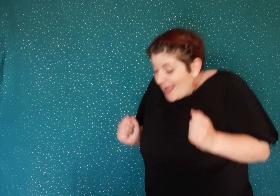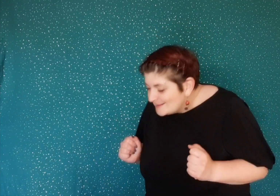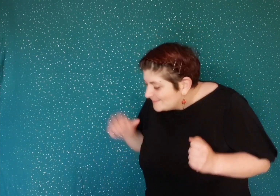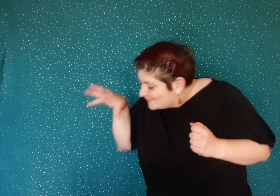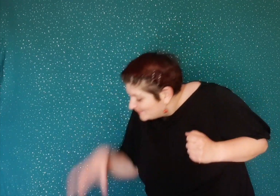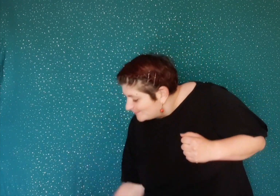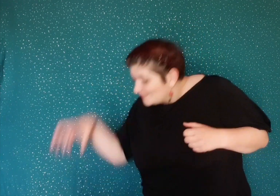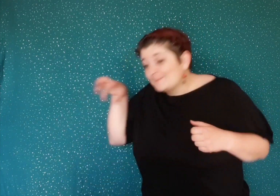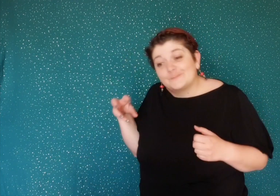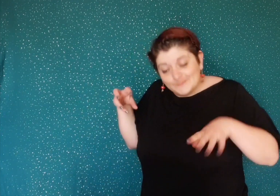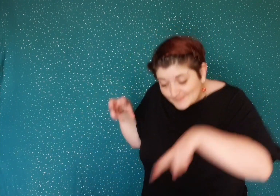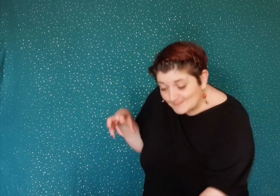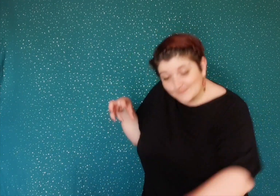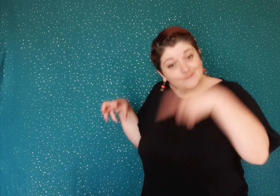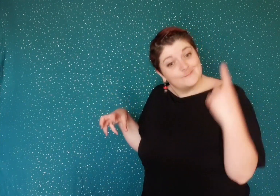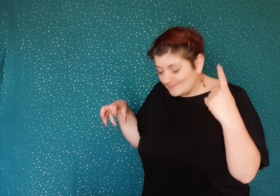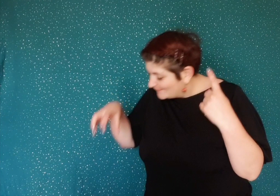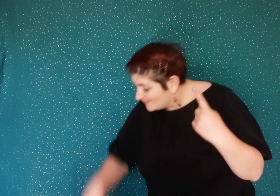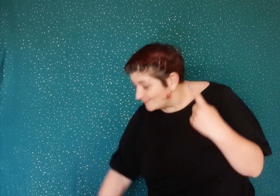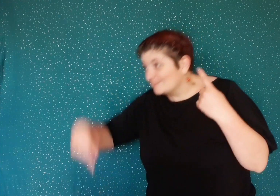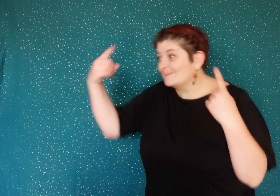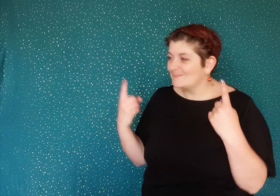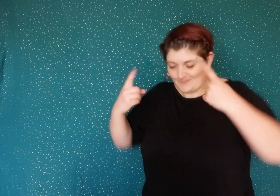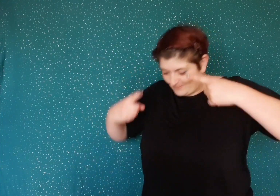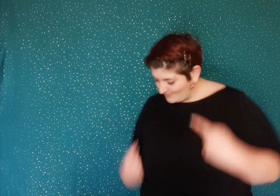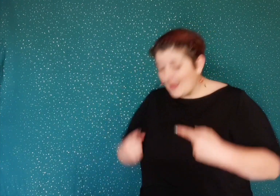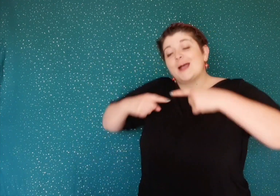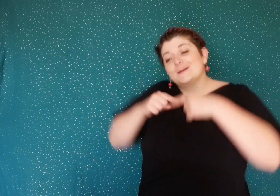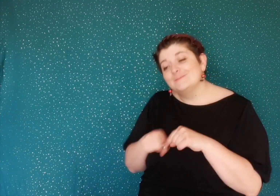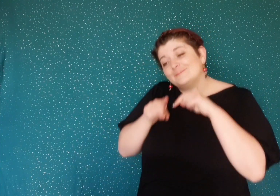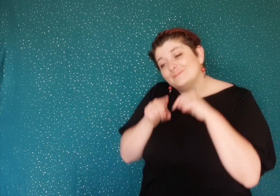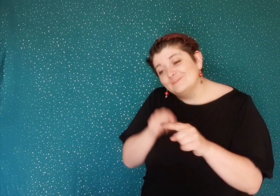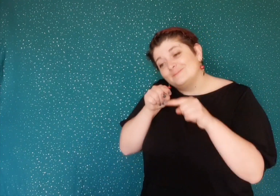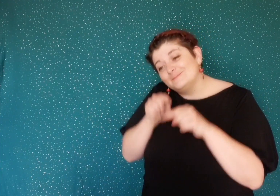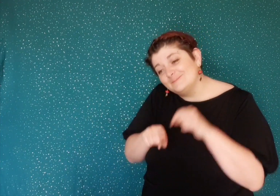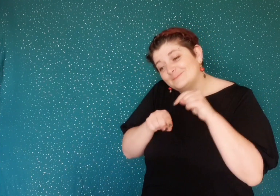elle s'assit et commença à tricoter.